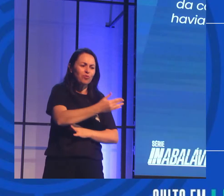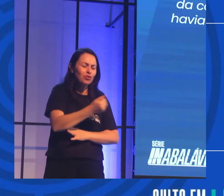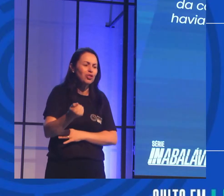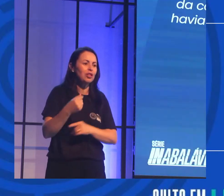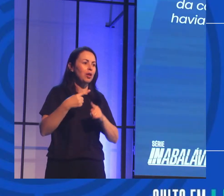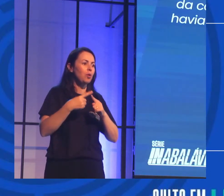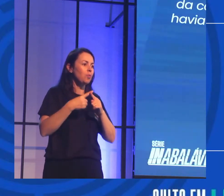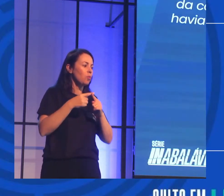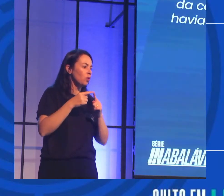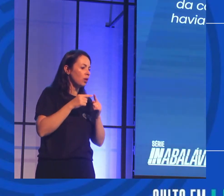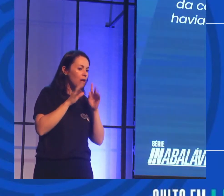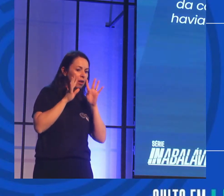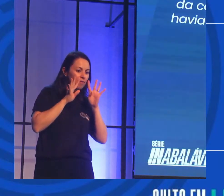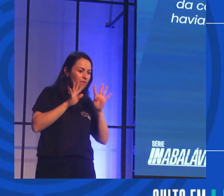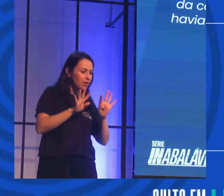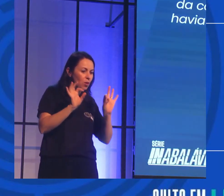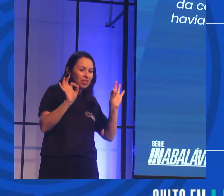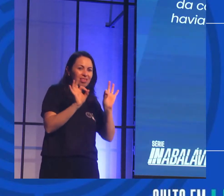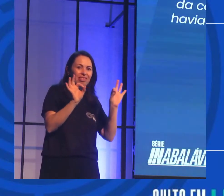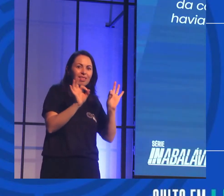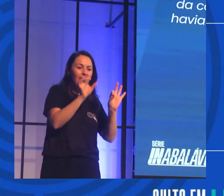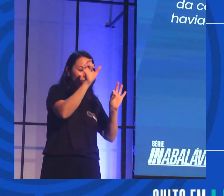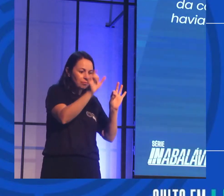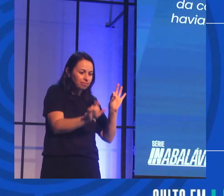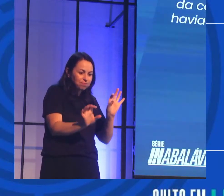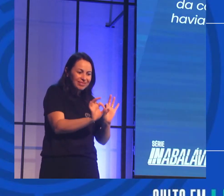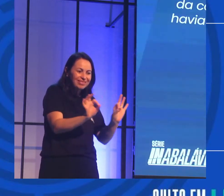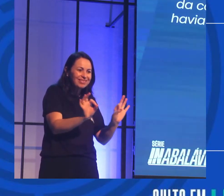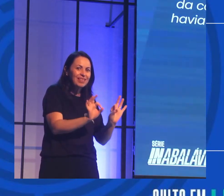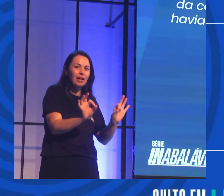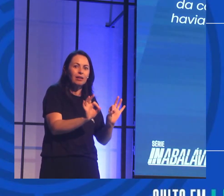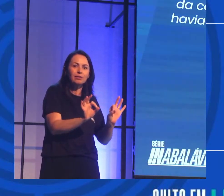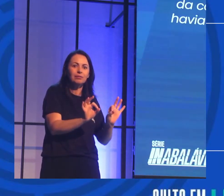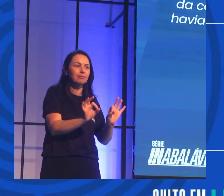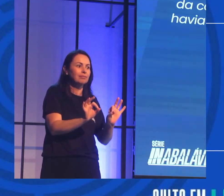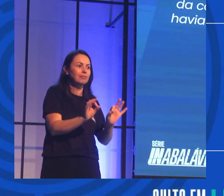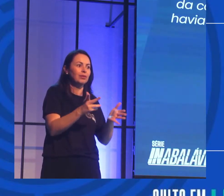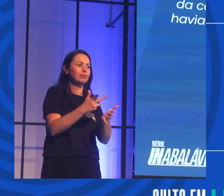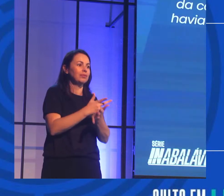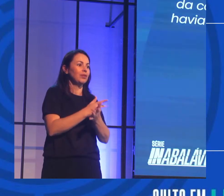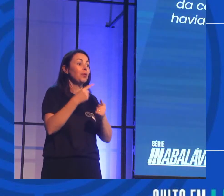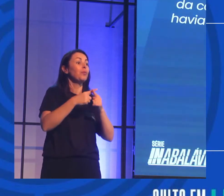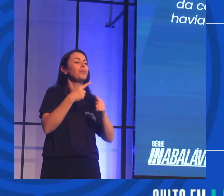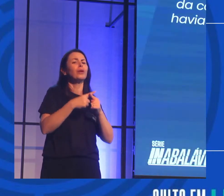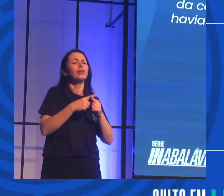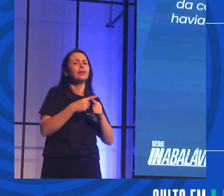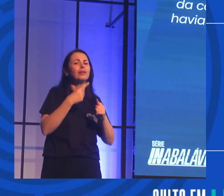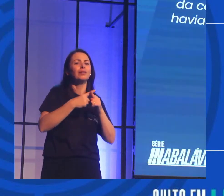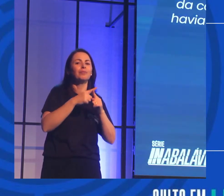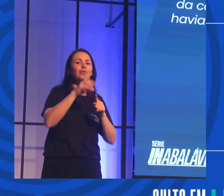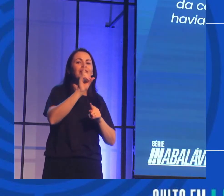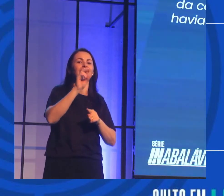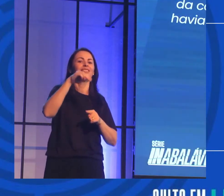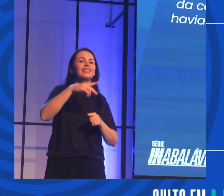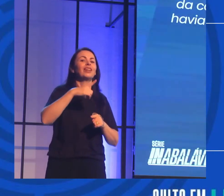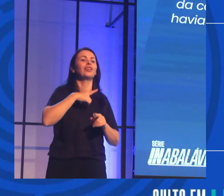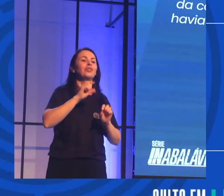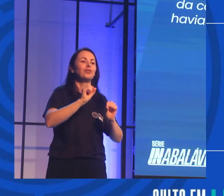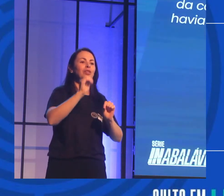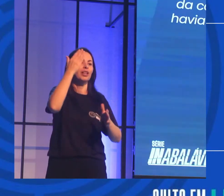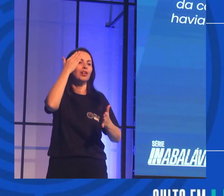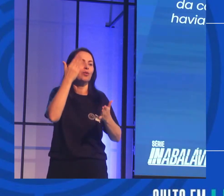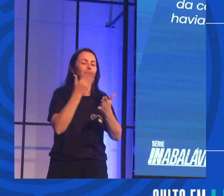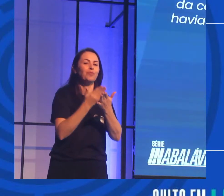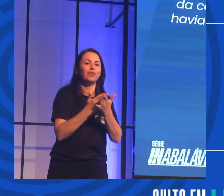viram que não havia nele nenhum ferimento. Sabe por quê? Porque Daniel tinha confiado no